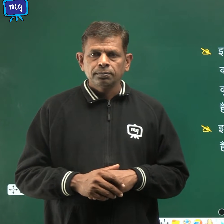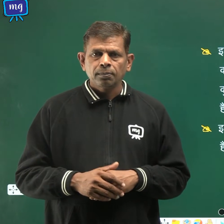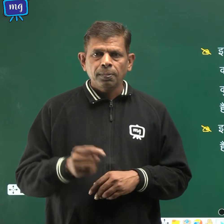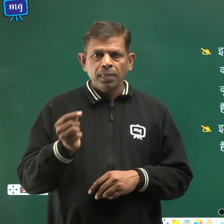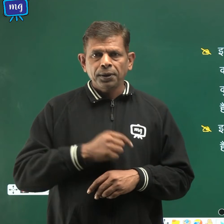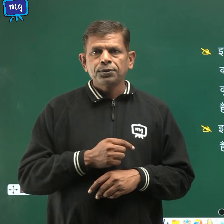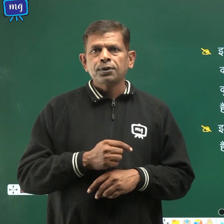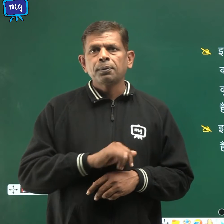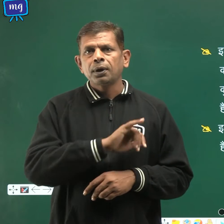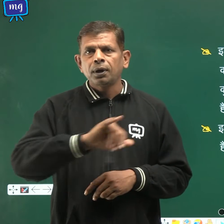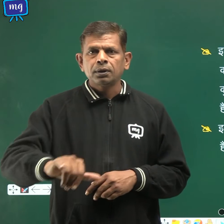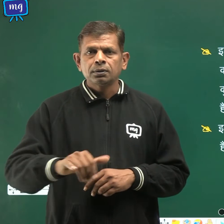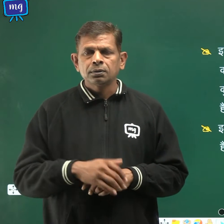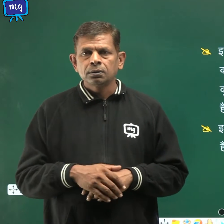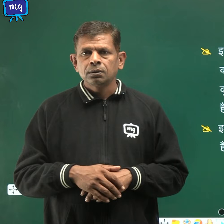इसी प्रकार